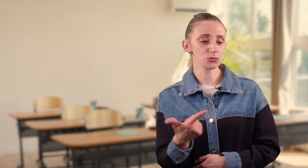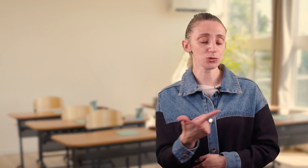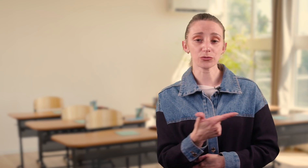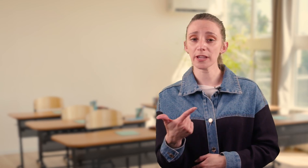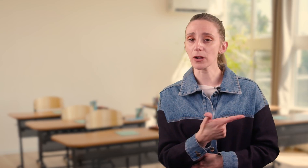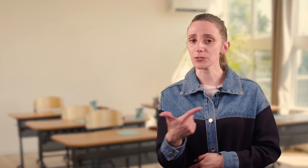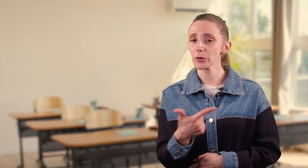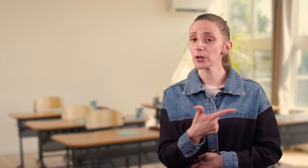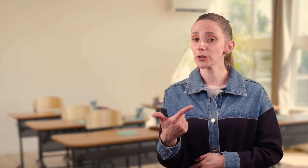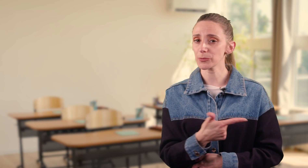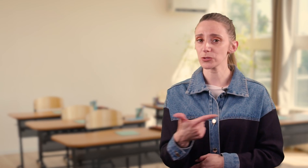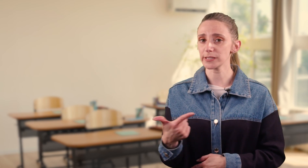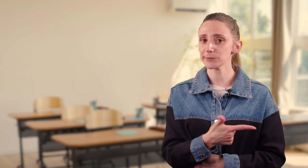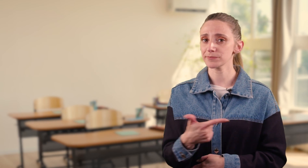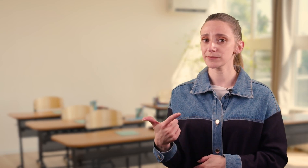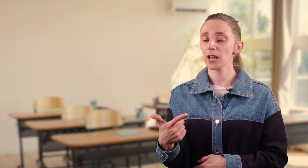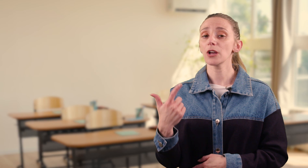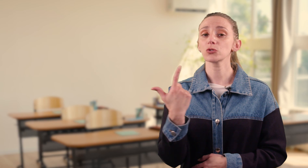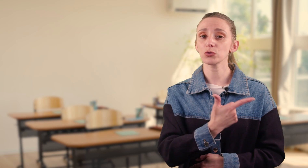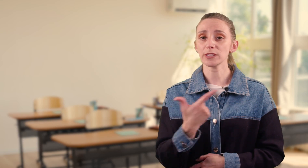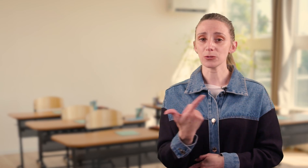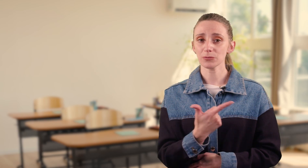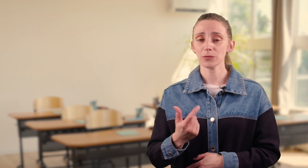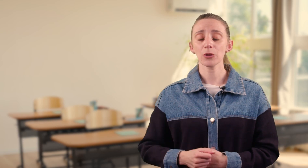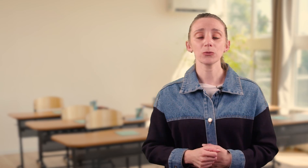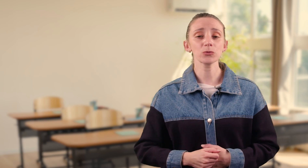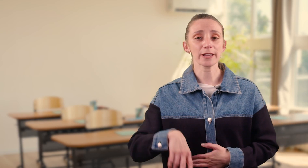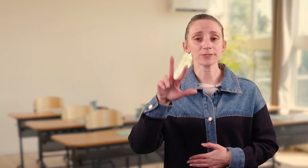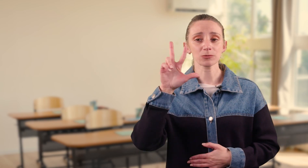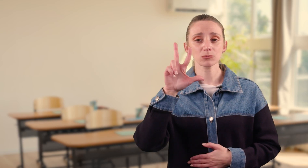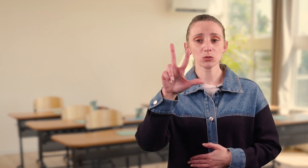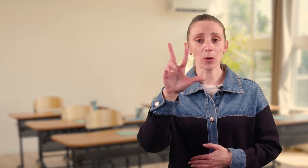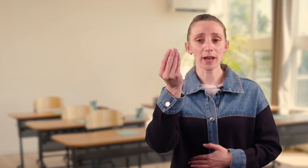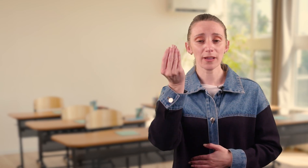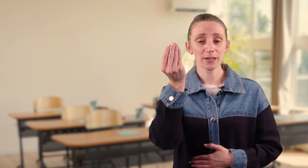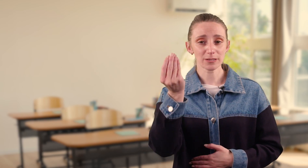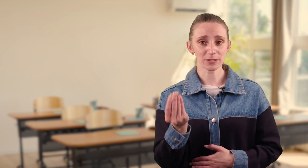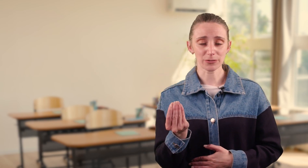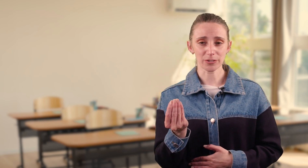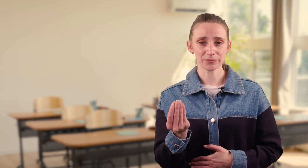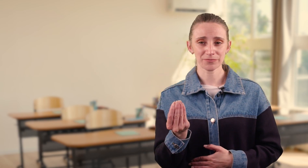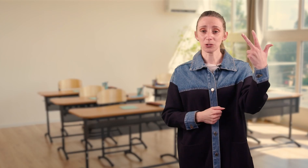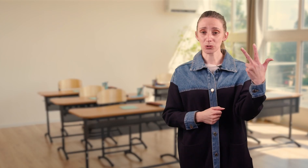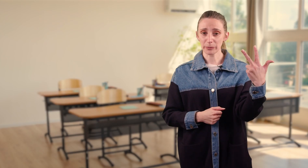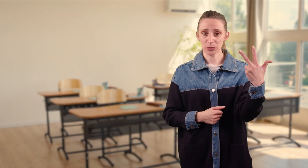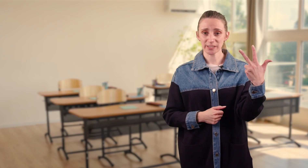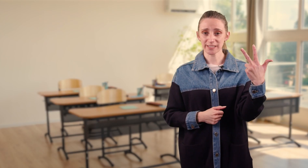je fais ensemble comme ceci. Tous les deux, nous avons 3 enfants. Je les pose ici